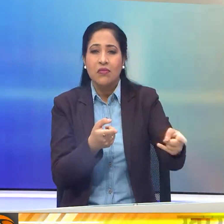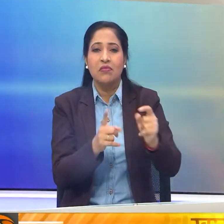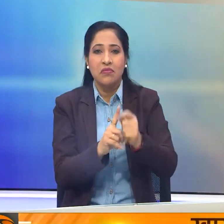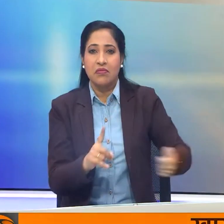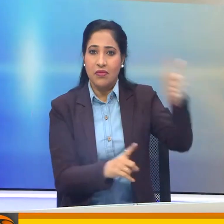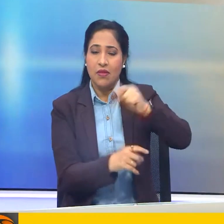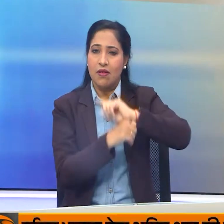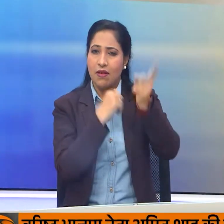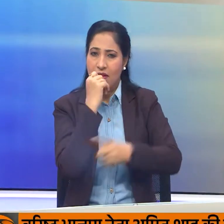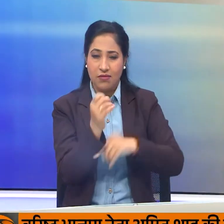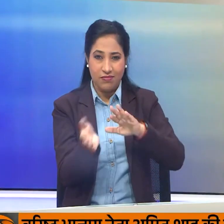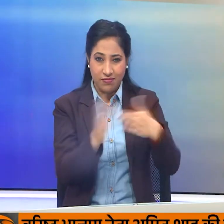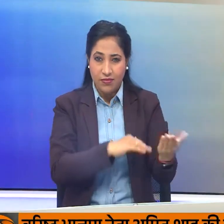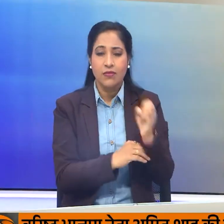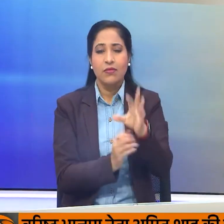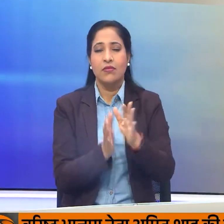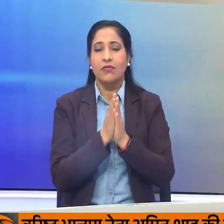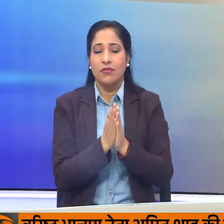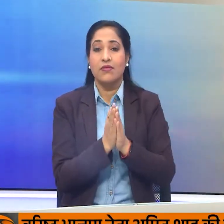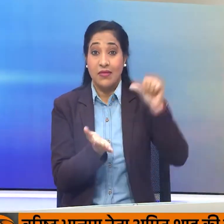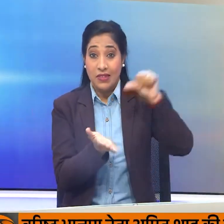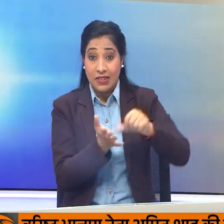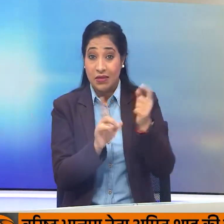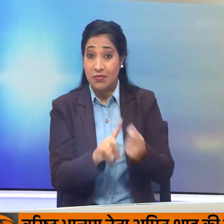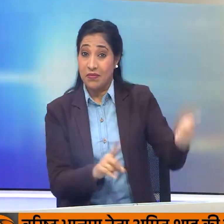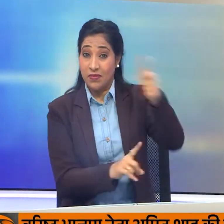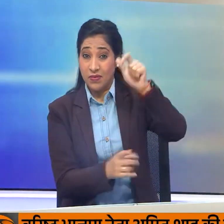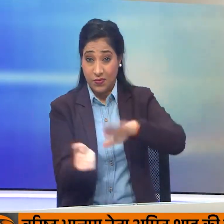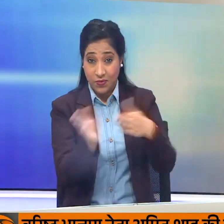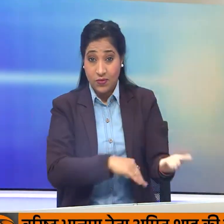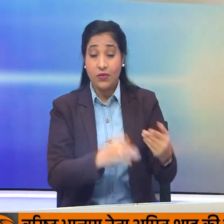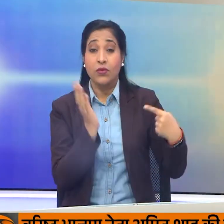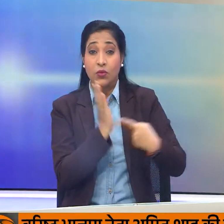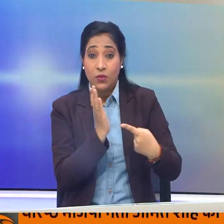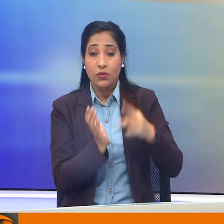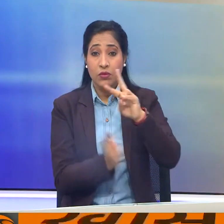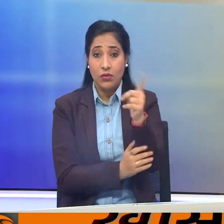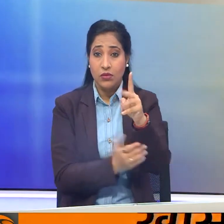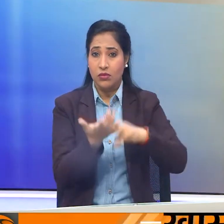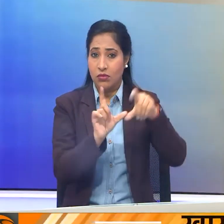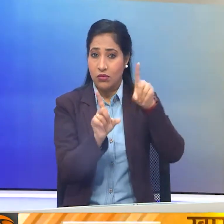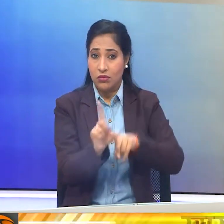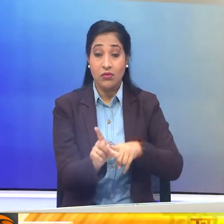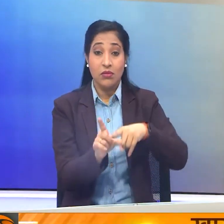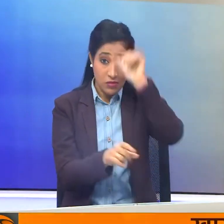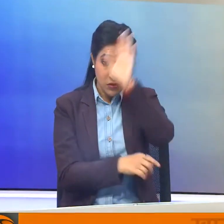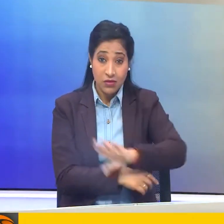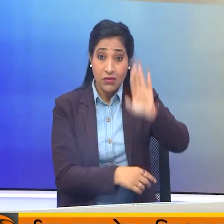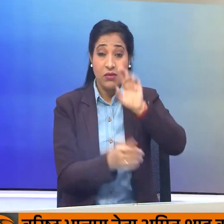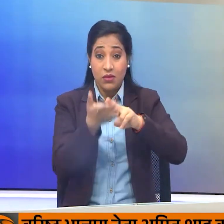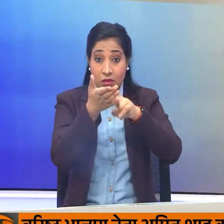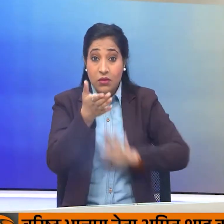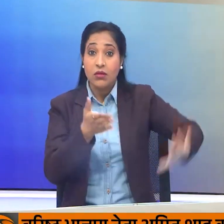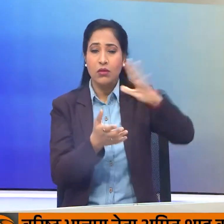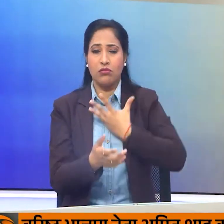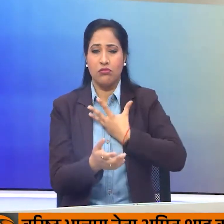अंतिम विदाई दी जाएगी। ईरानी राष्ट्रपति के निधन पर मंगलवार 21 मई को भारत में भी राष्ट्रीय शोक रखा